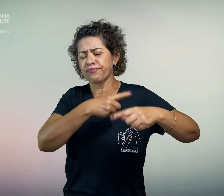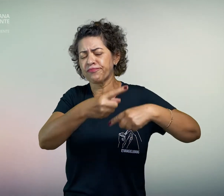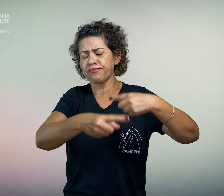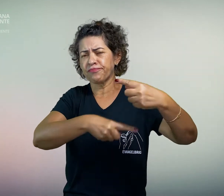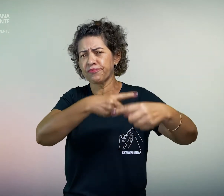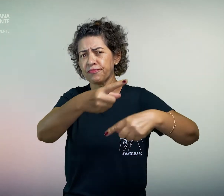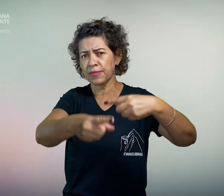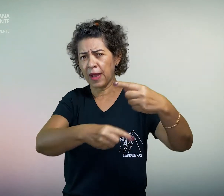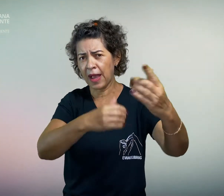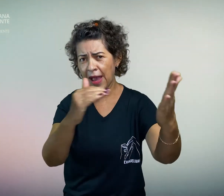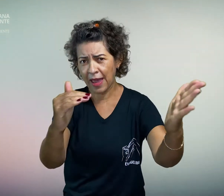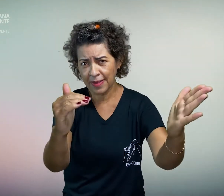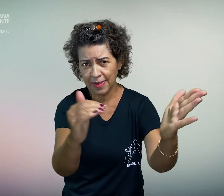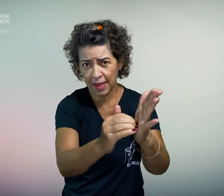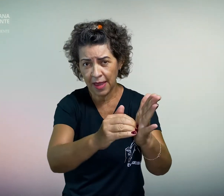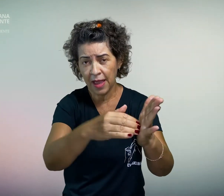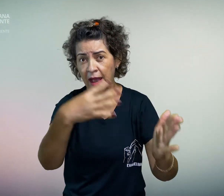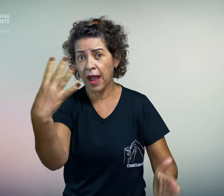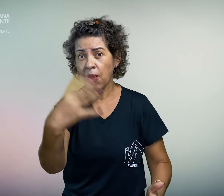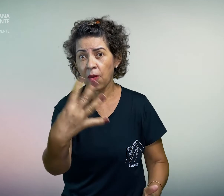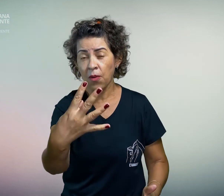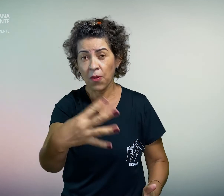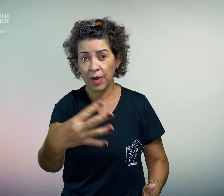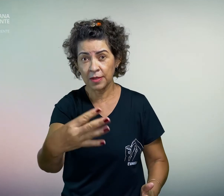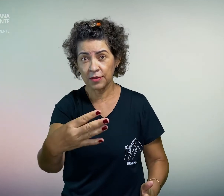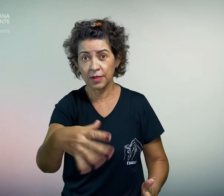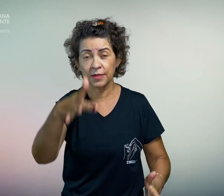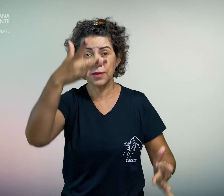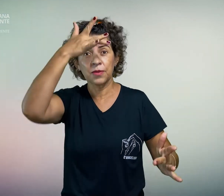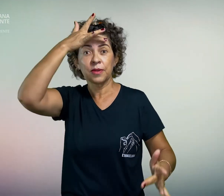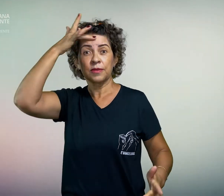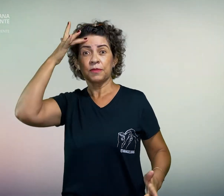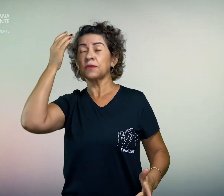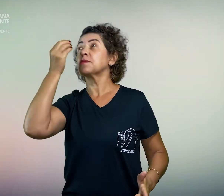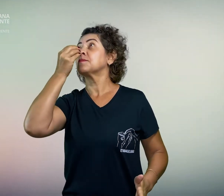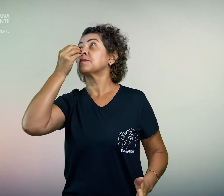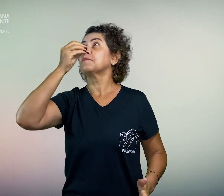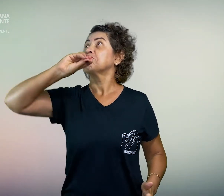a 3ª e 4ª geração daqueles que me desprezam.